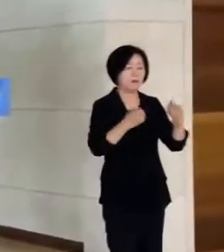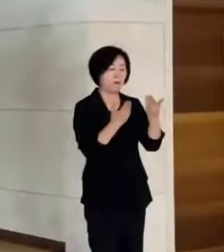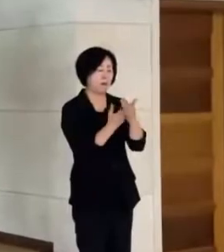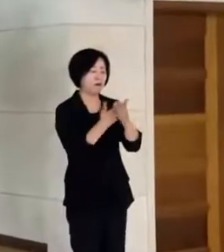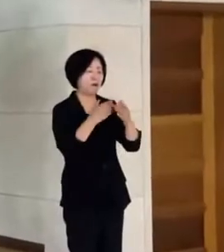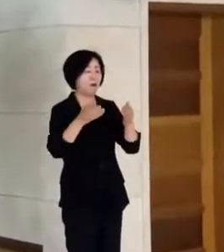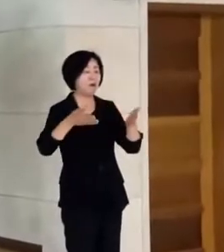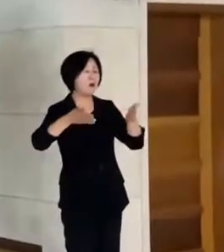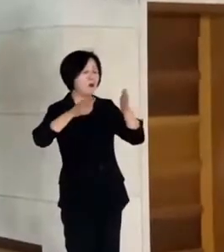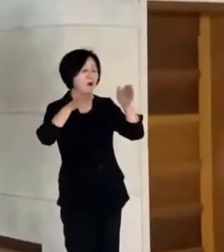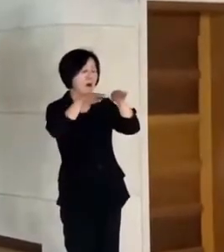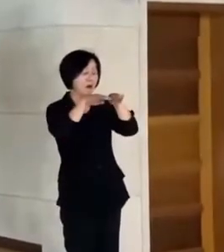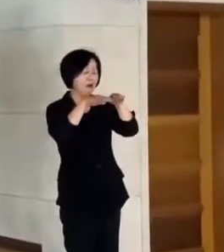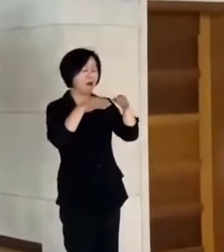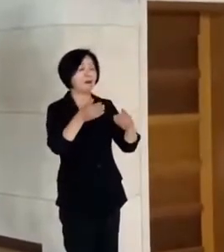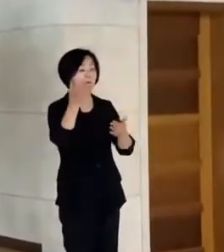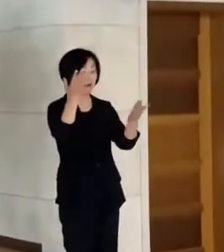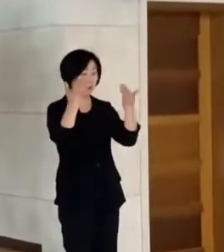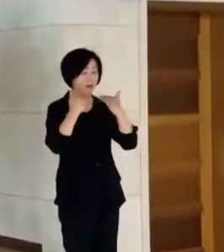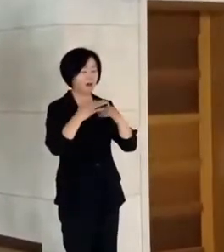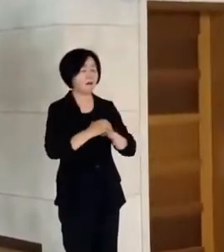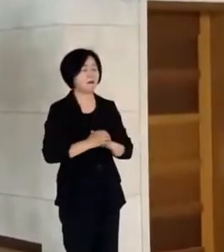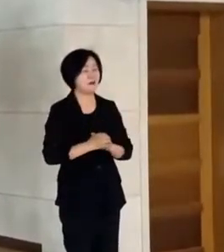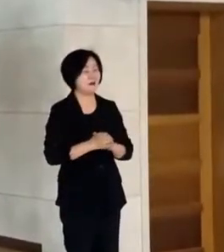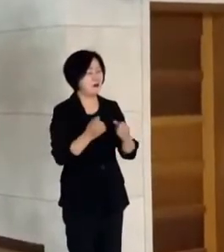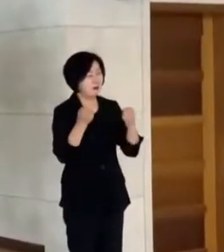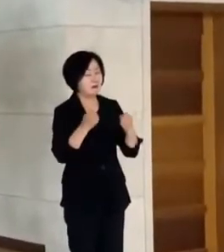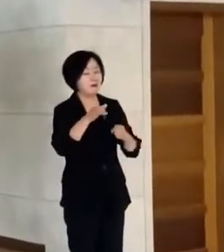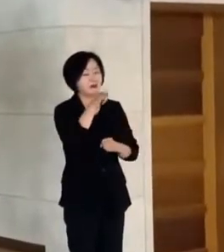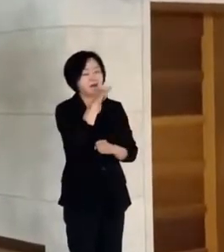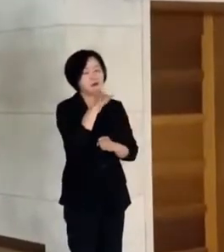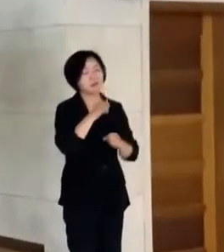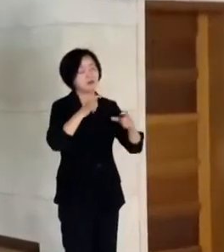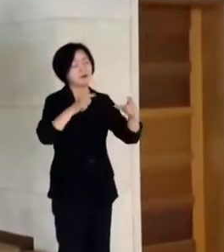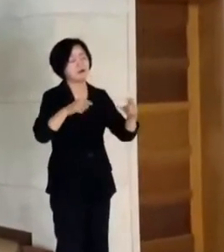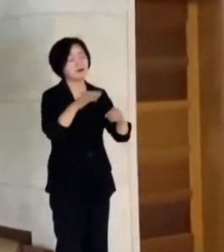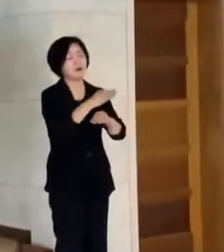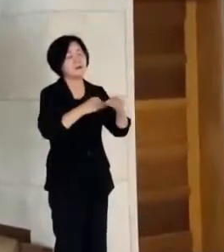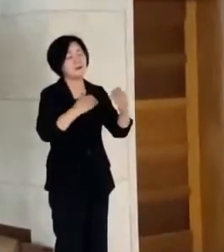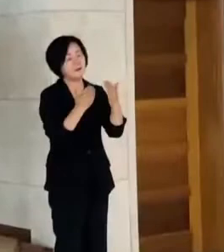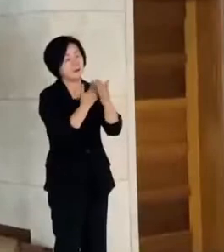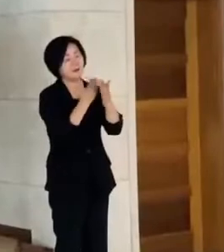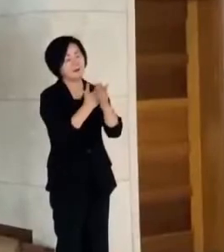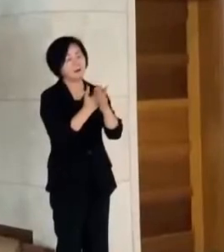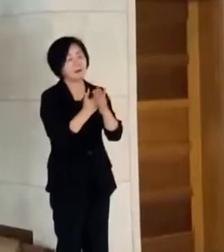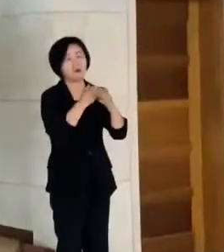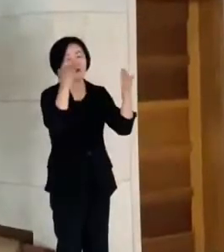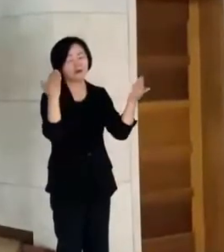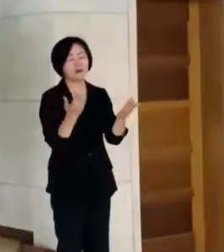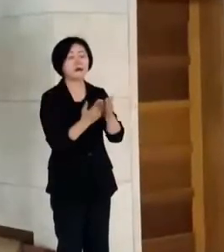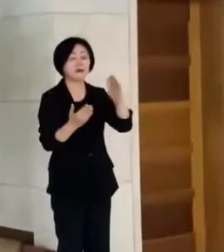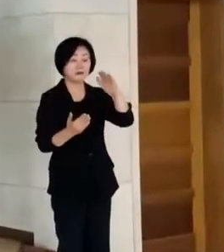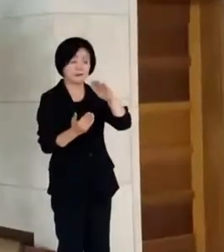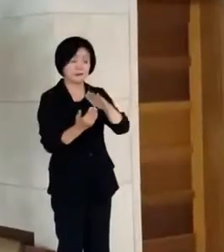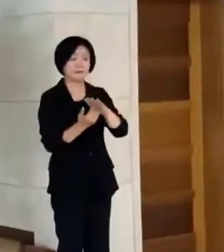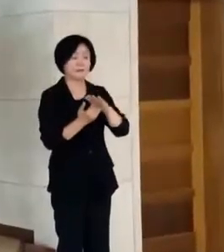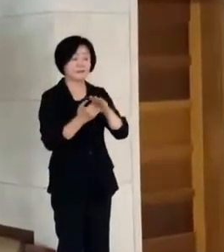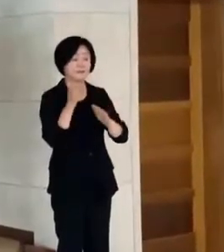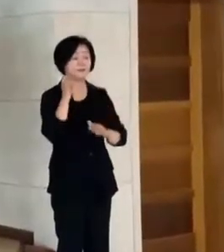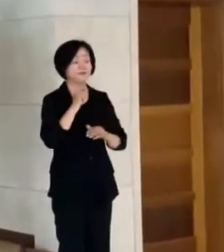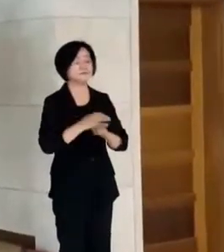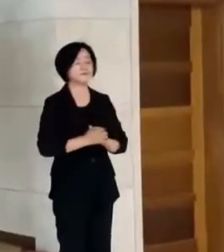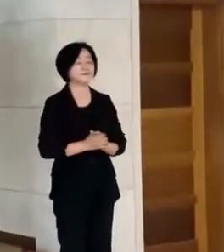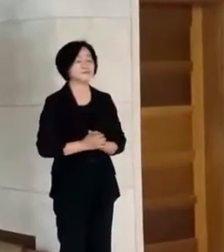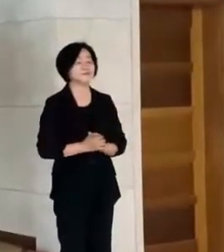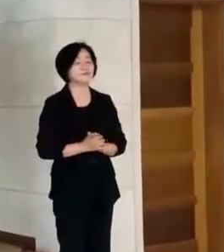전통시장과 소상공인이 활력 넘치는 지역경제를 완성해 나갈 것입니다.